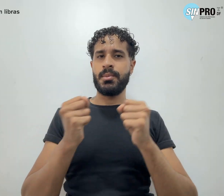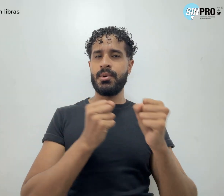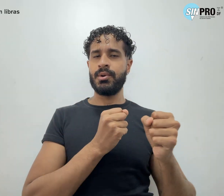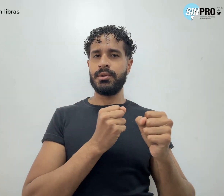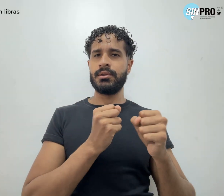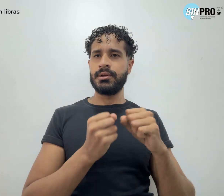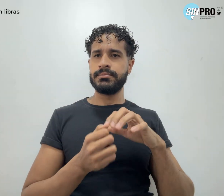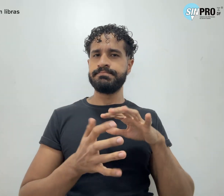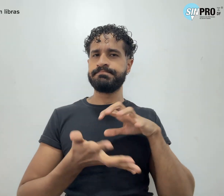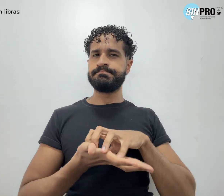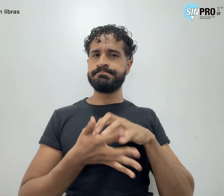estabelecidas.